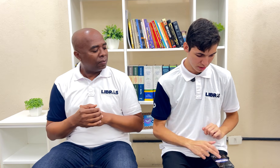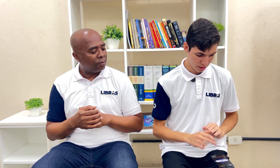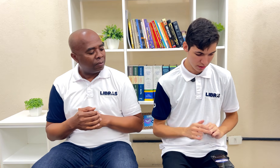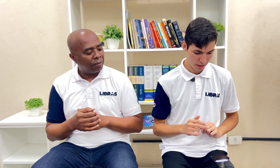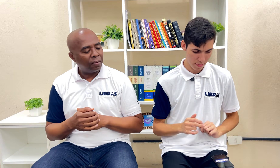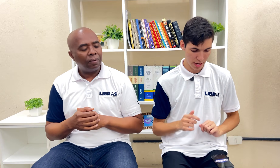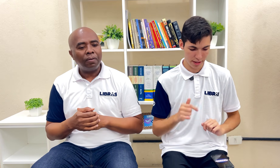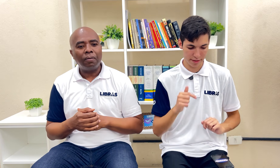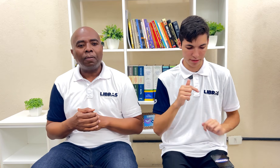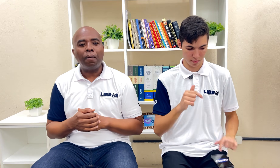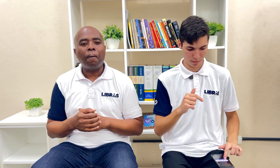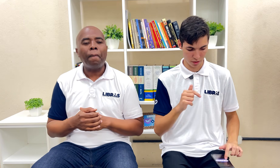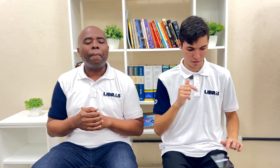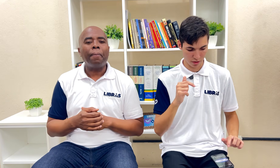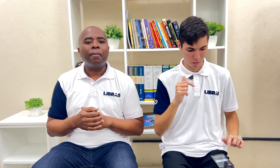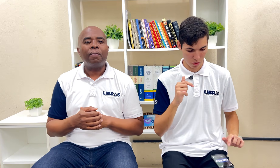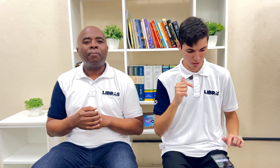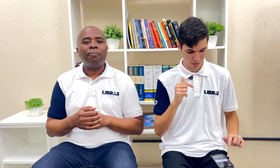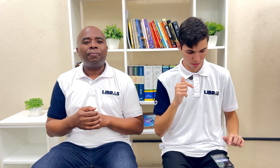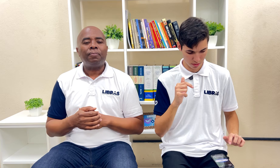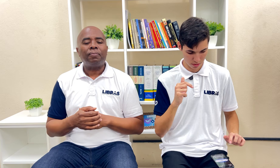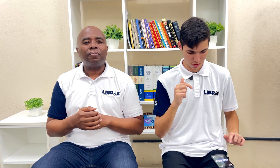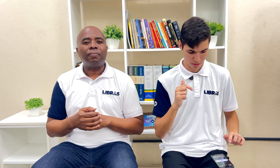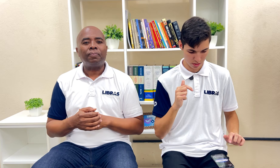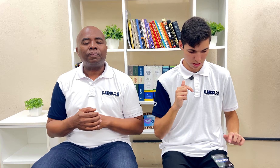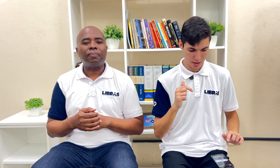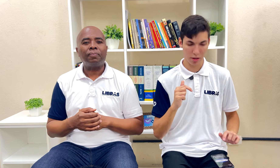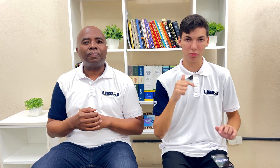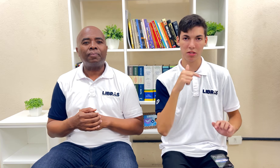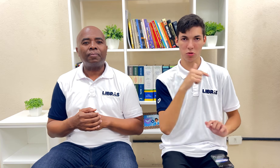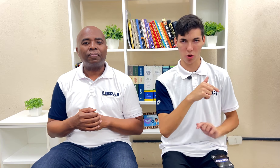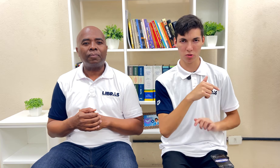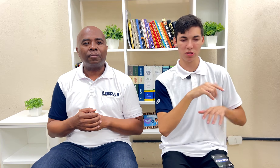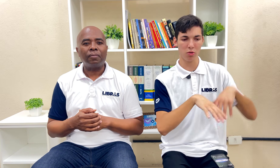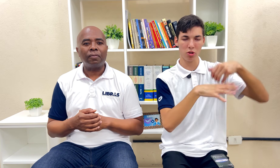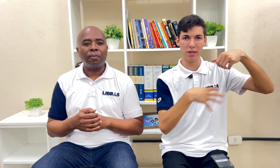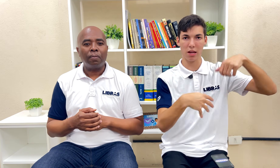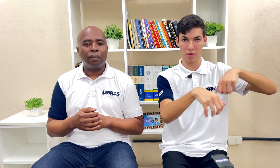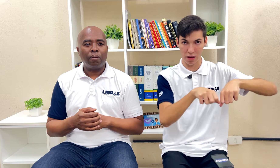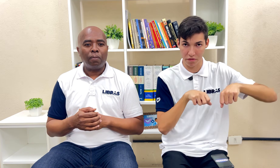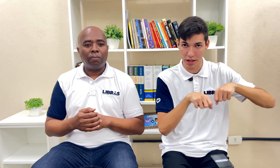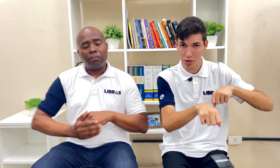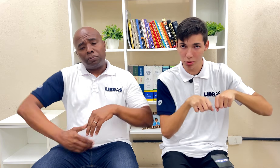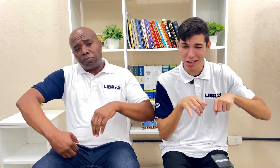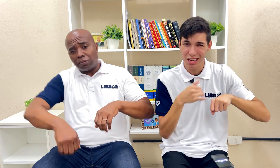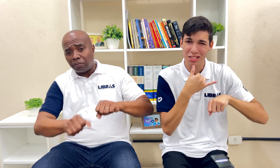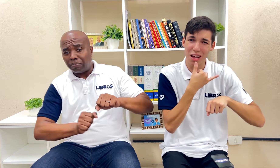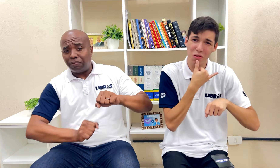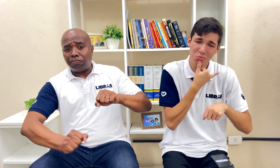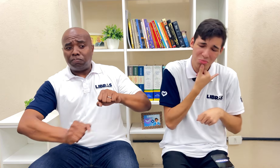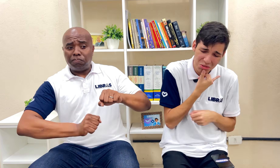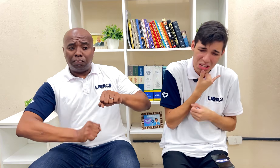Sem saber... Deixa eu voltar um pouco. Então, tristonhos, então os homens estavam lavando, estavam